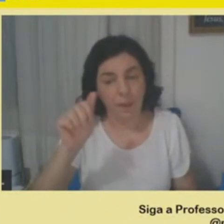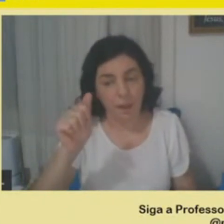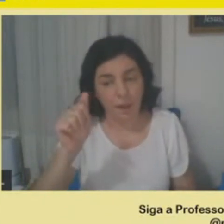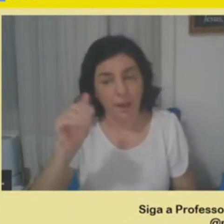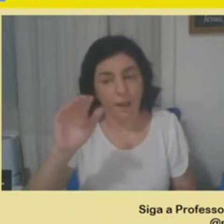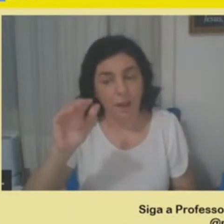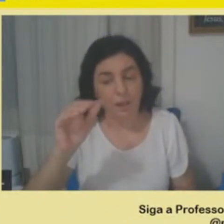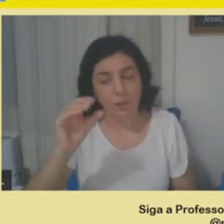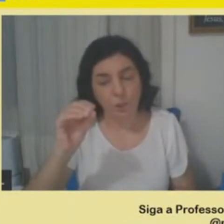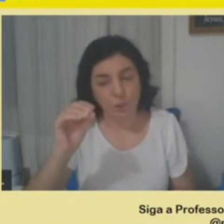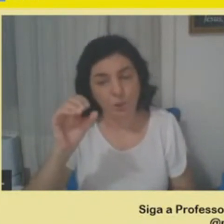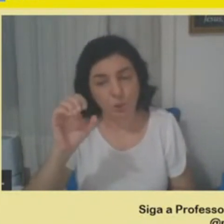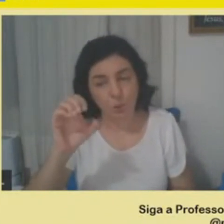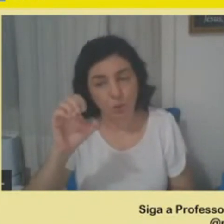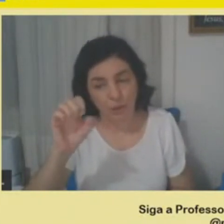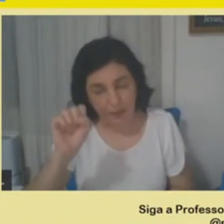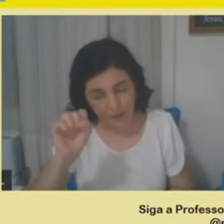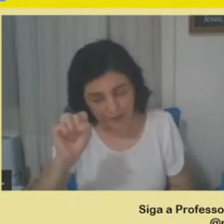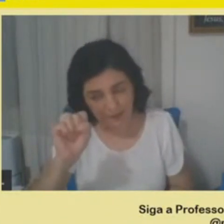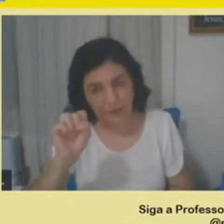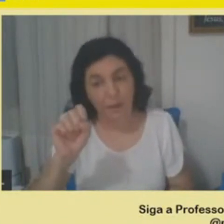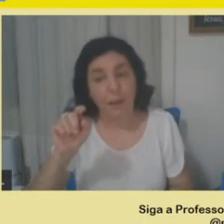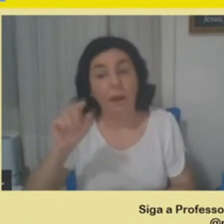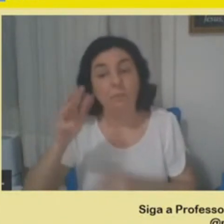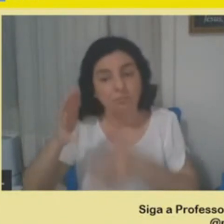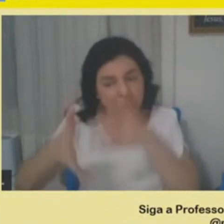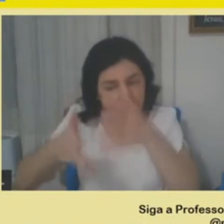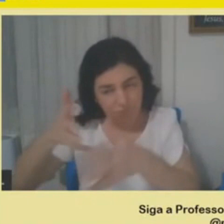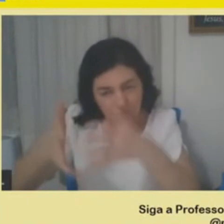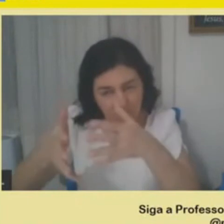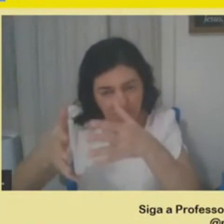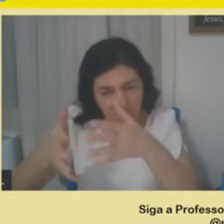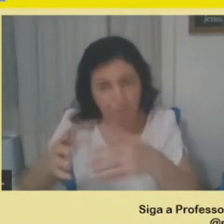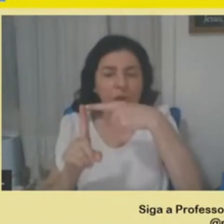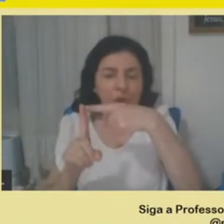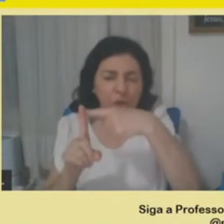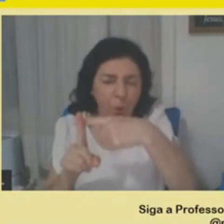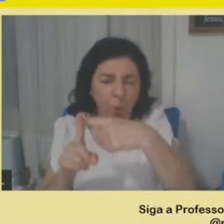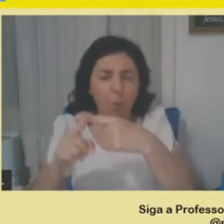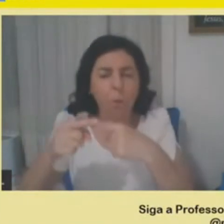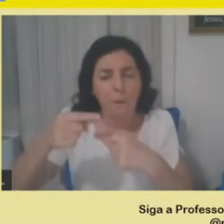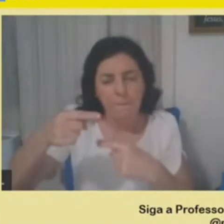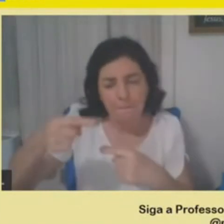Ah, sim. Para as 4 operações,